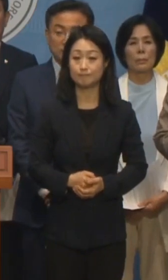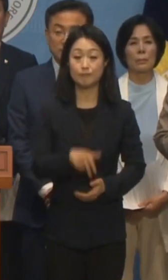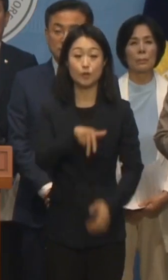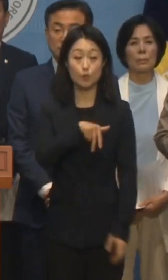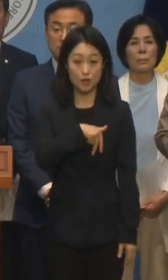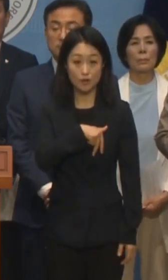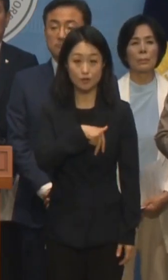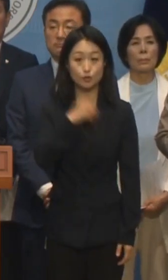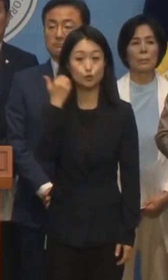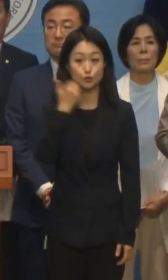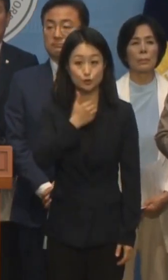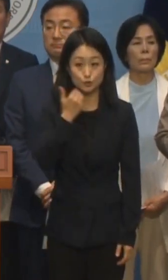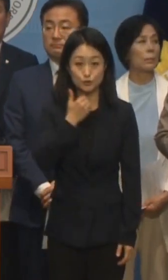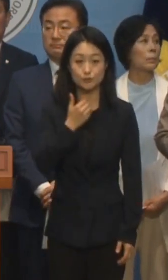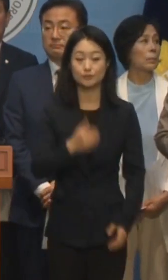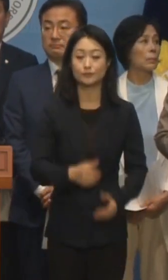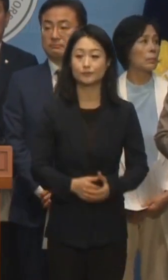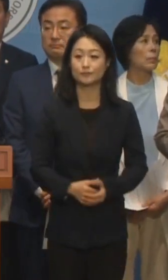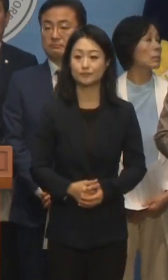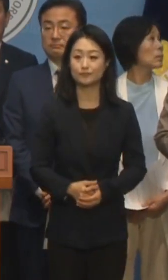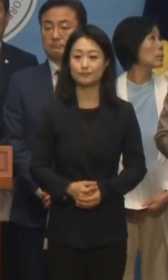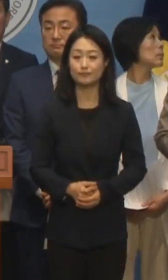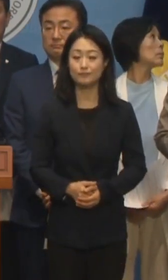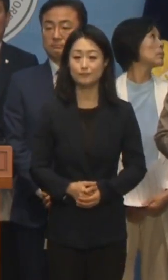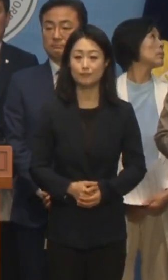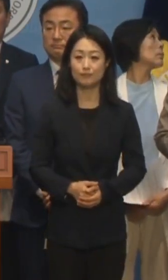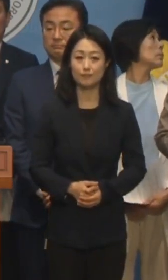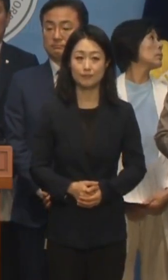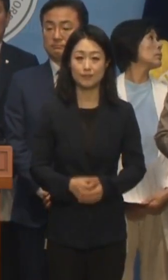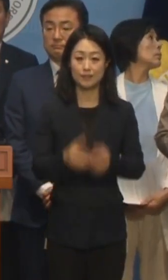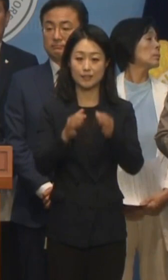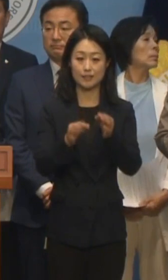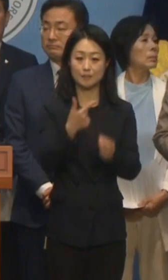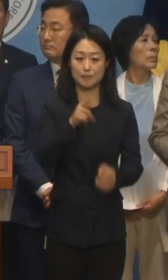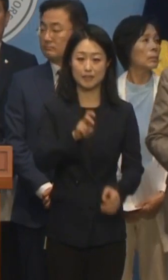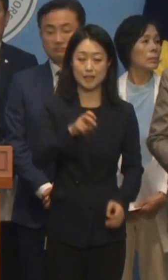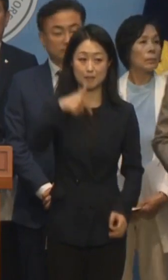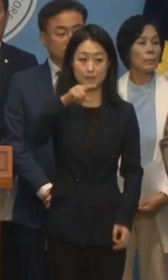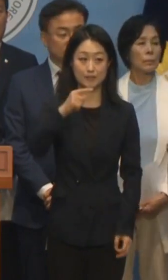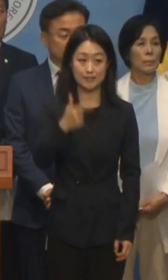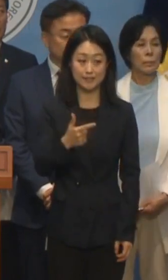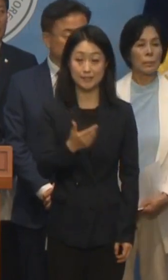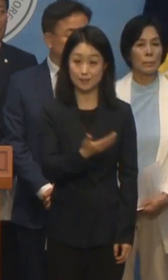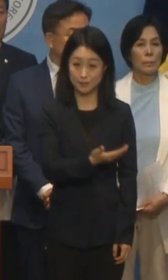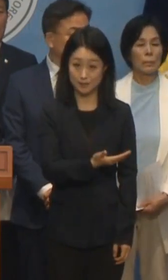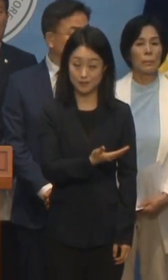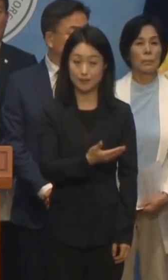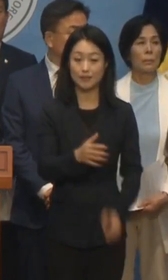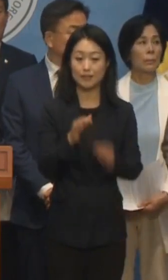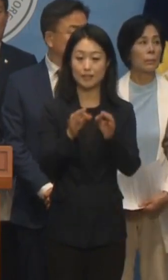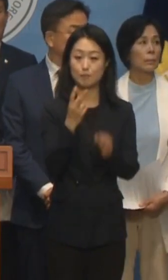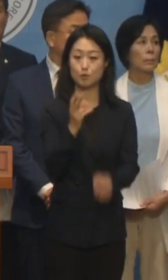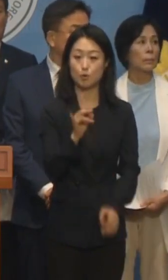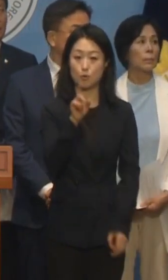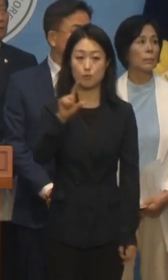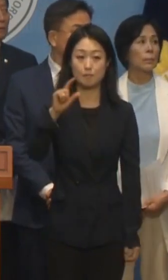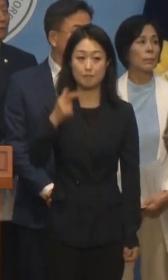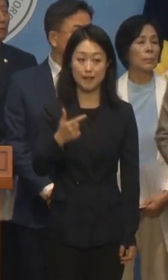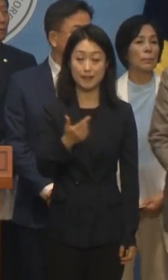참석하신 의원님들을 먼저 소개해드리겠습니다. 정무위의 김남근 의원님, 김용만